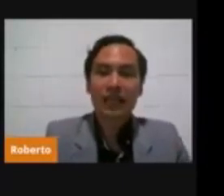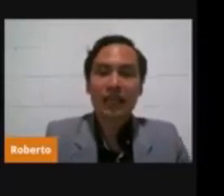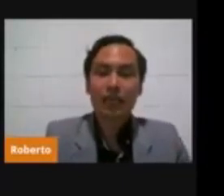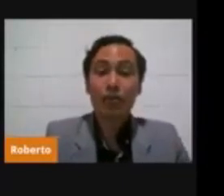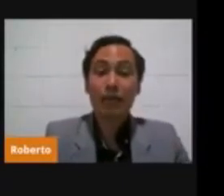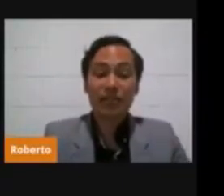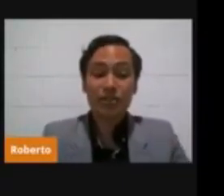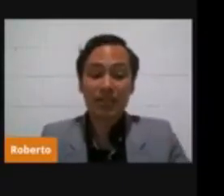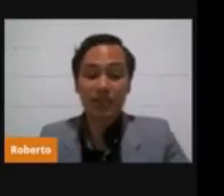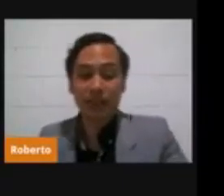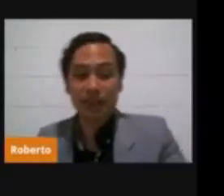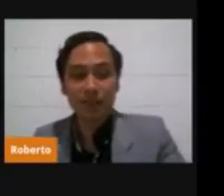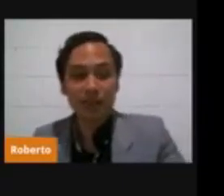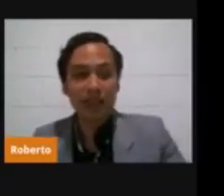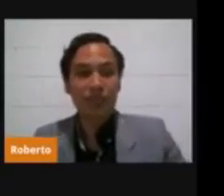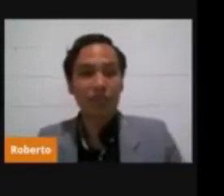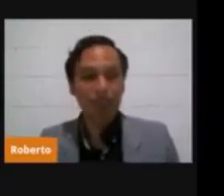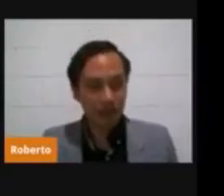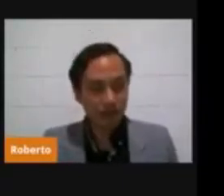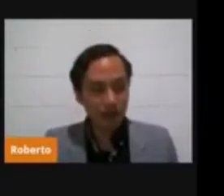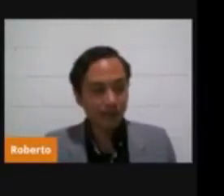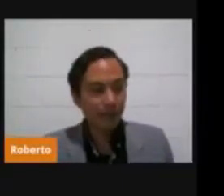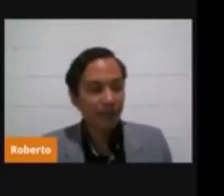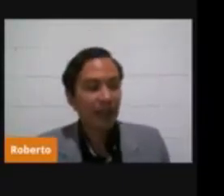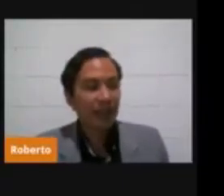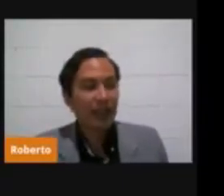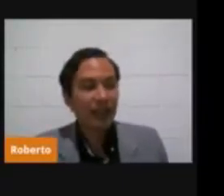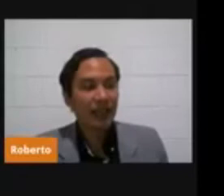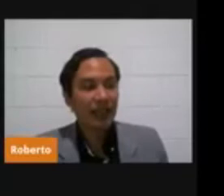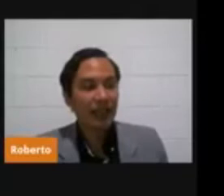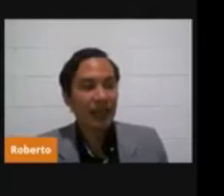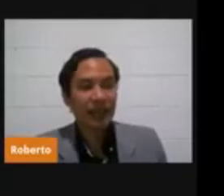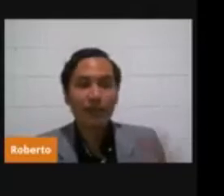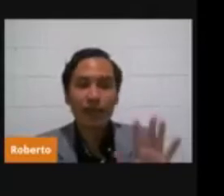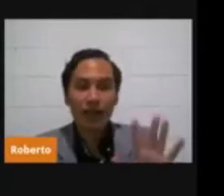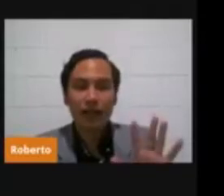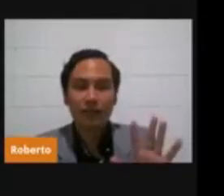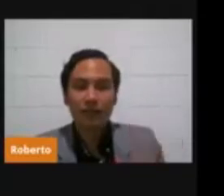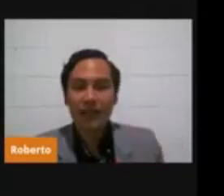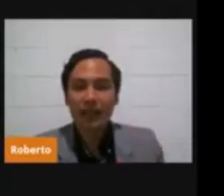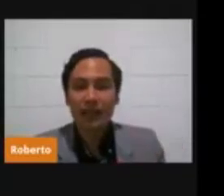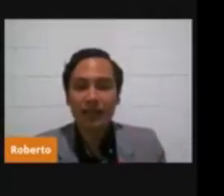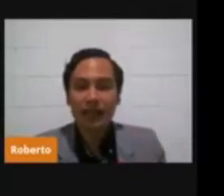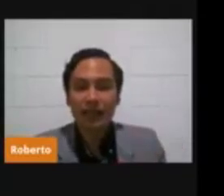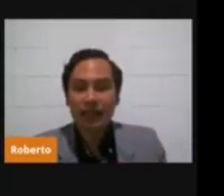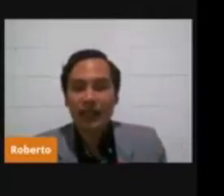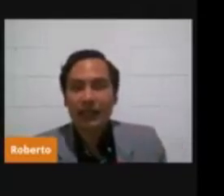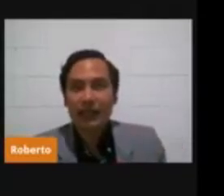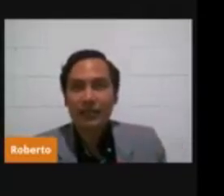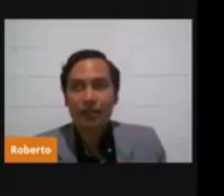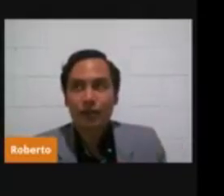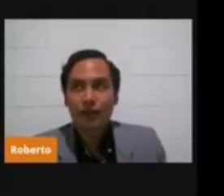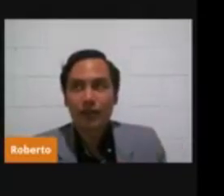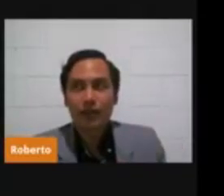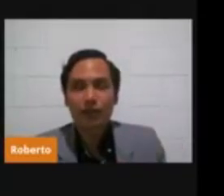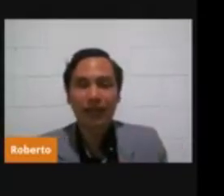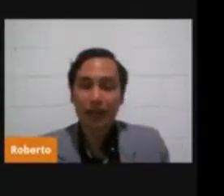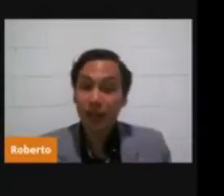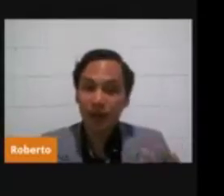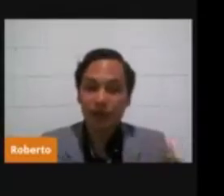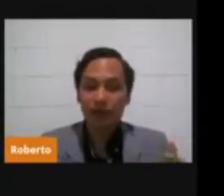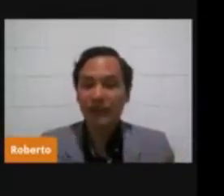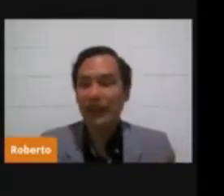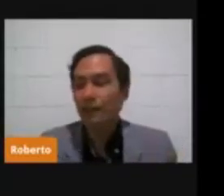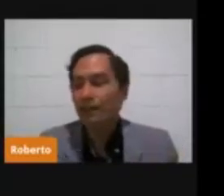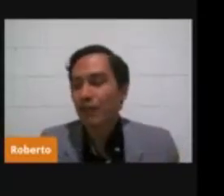Entonces, una persona sorda es una persona, aquí voy a ver esto y muy rápido